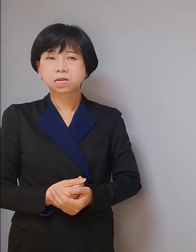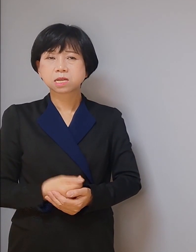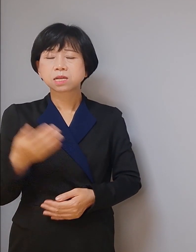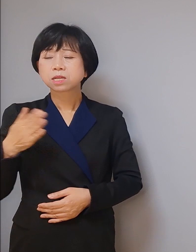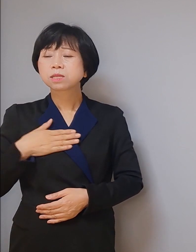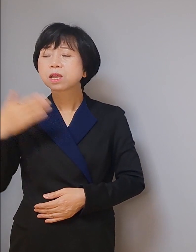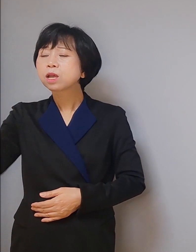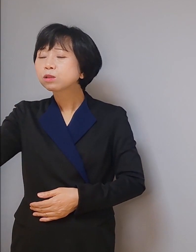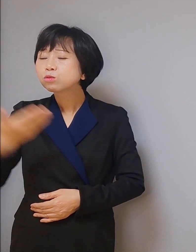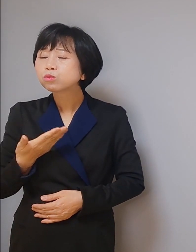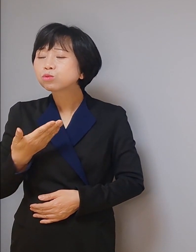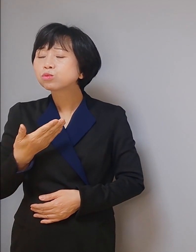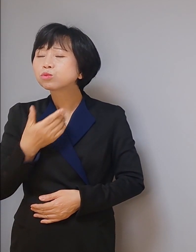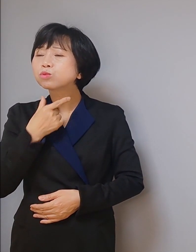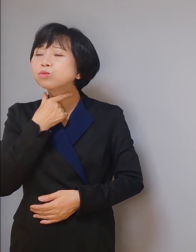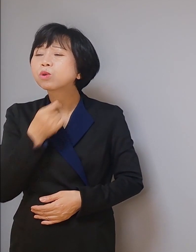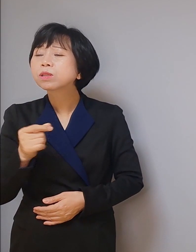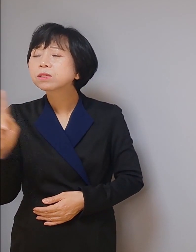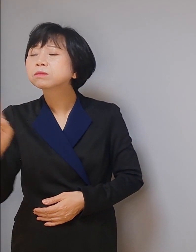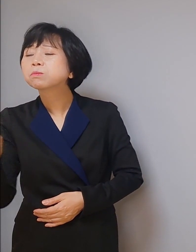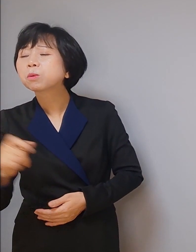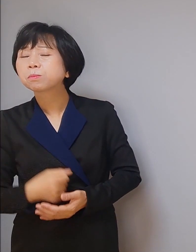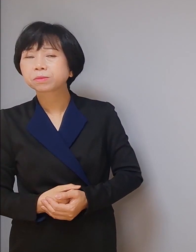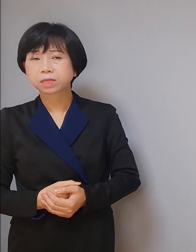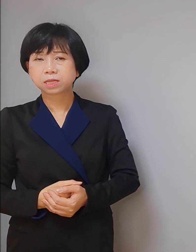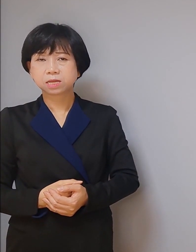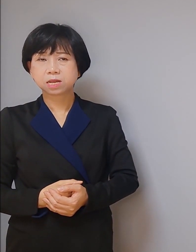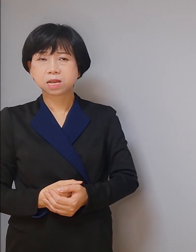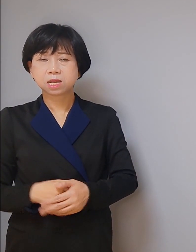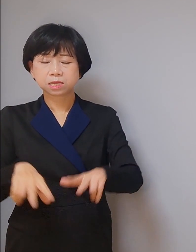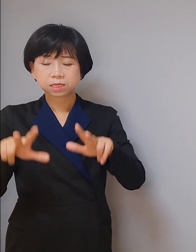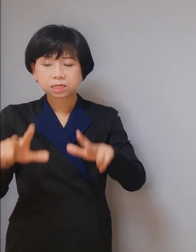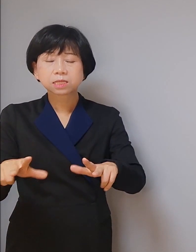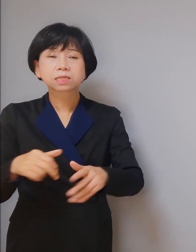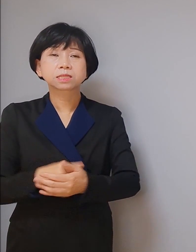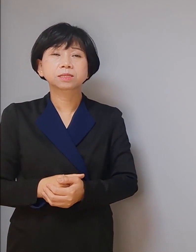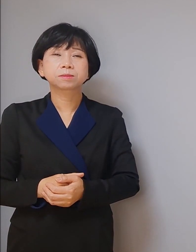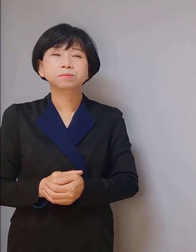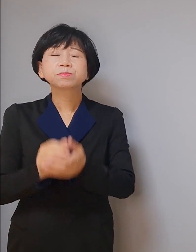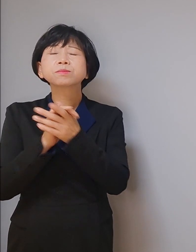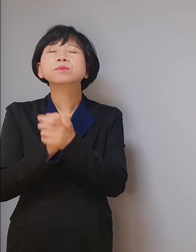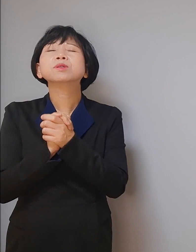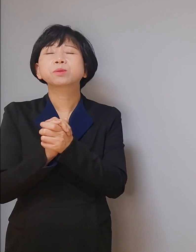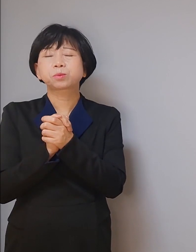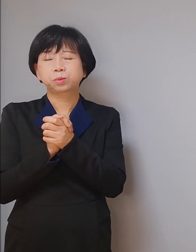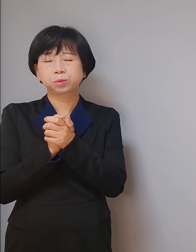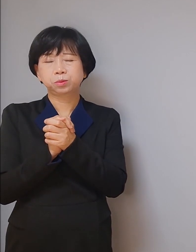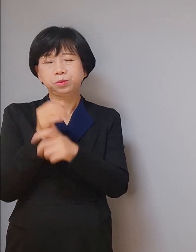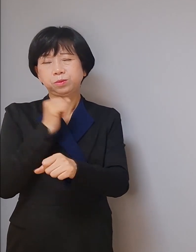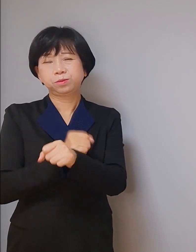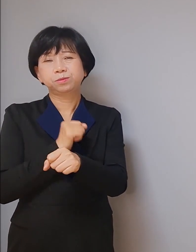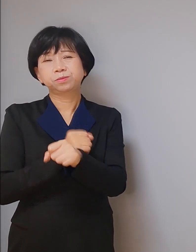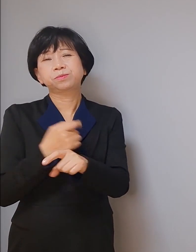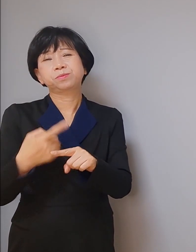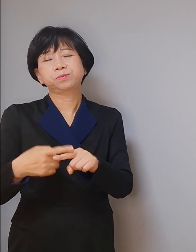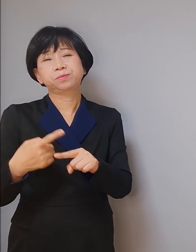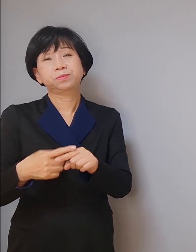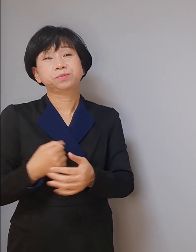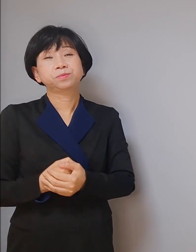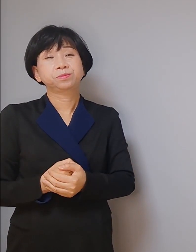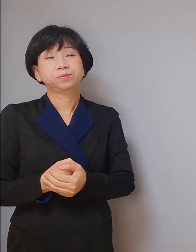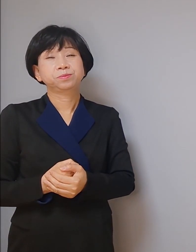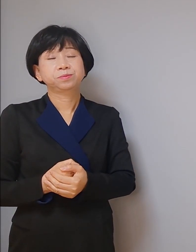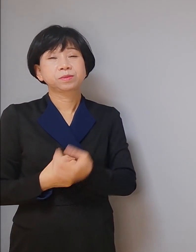여호와여 무엇을 내게 주시려 하나이까? 지금 아브라함이 뭘 하고 있는 거예요? 기도하고 있는 겁니다. 이